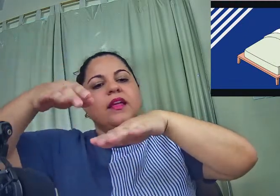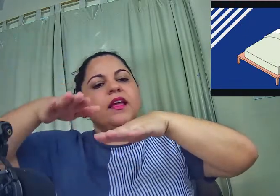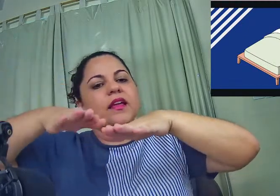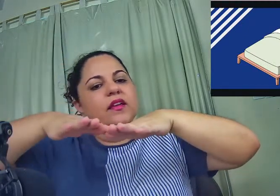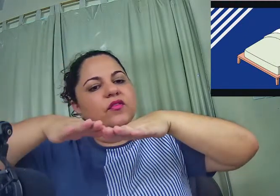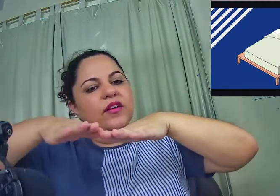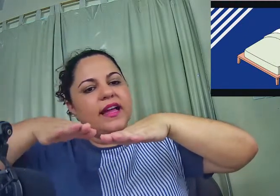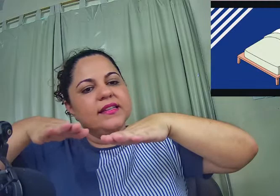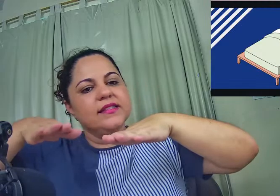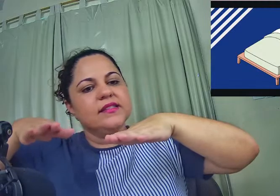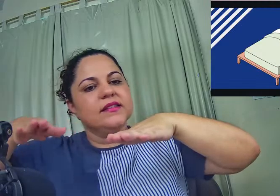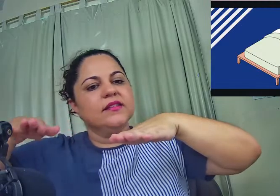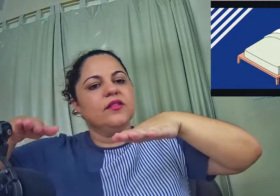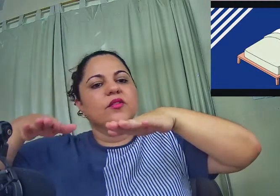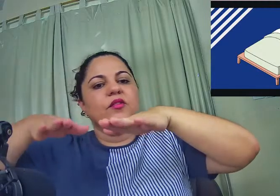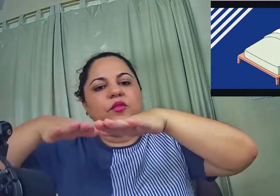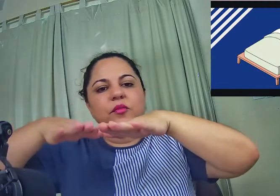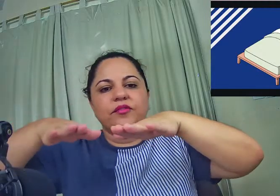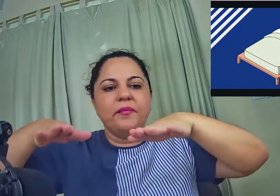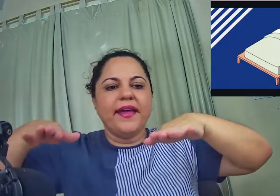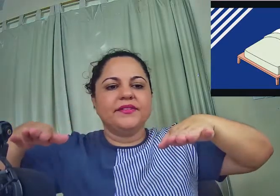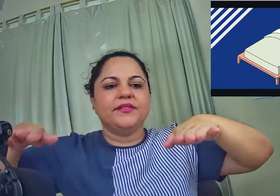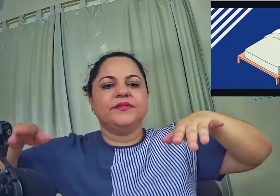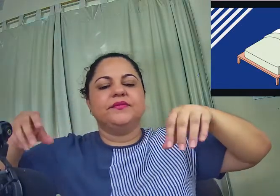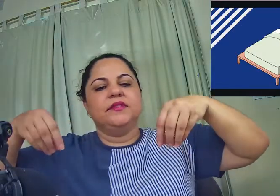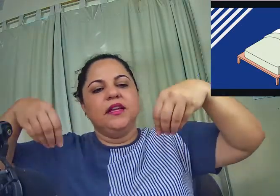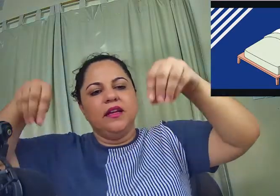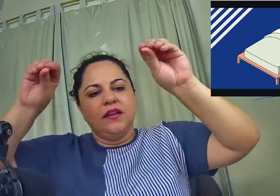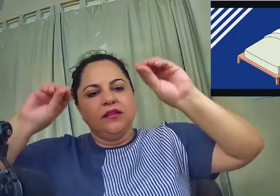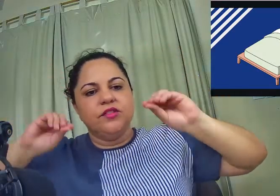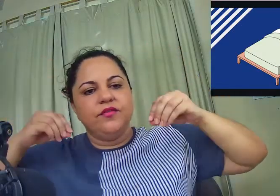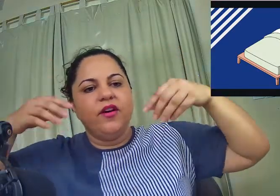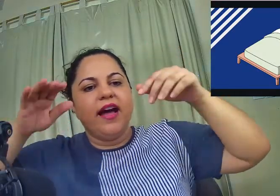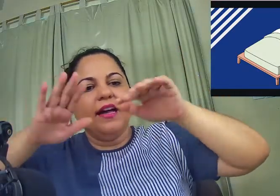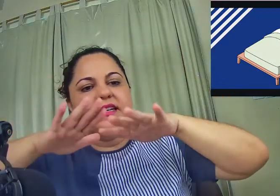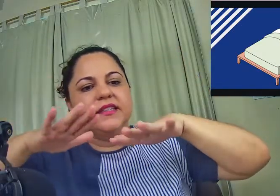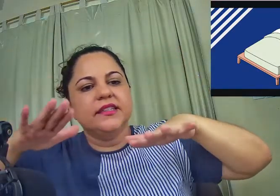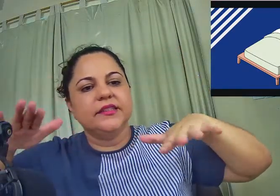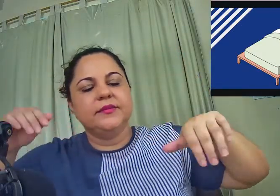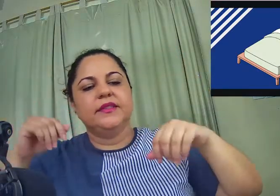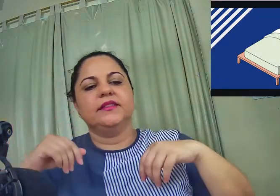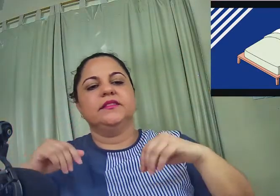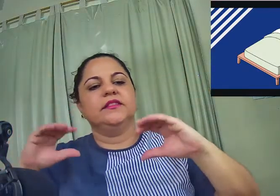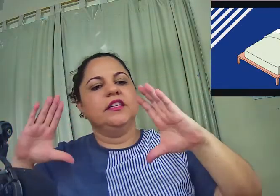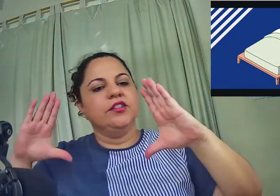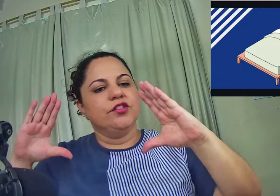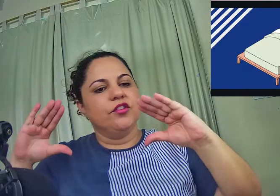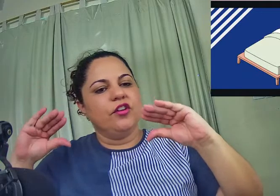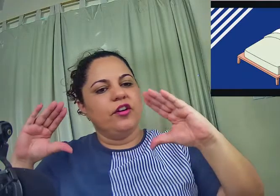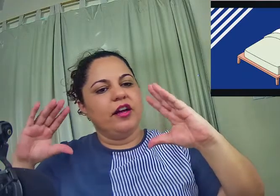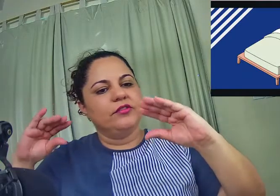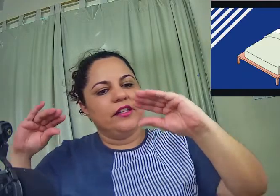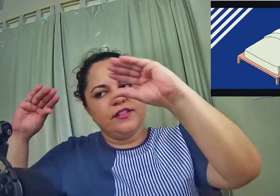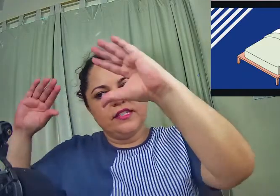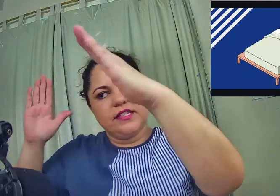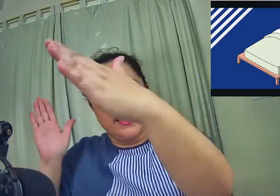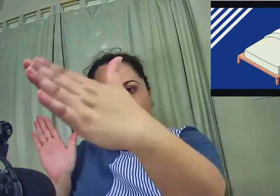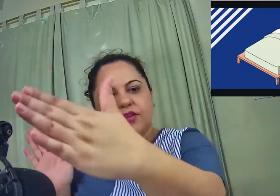e faz o movimento de forrar a cama, de colocar o travesseiro